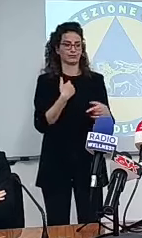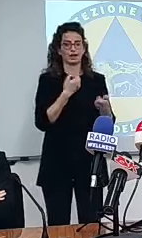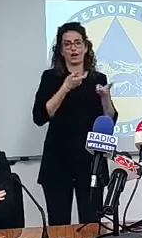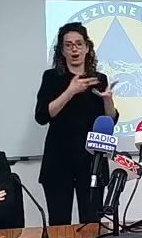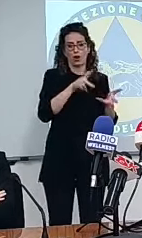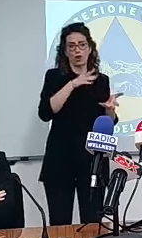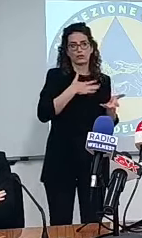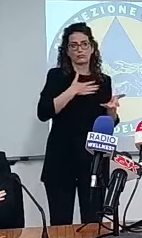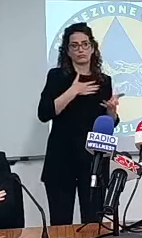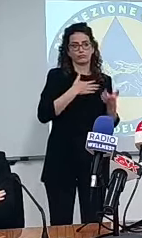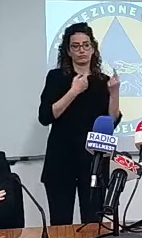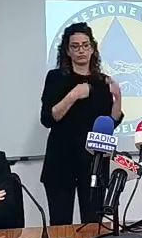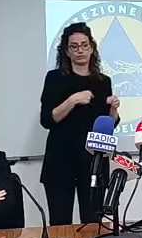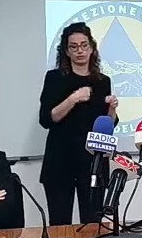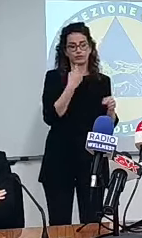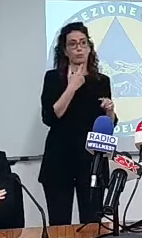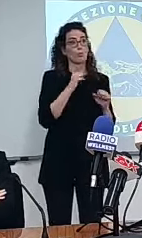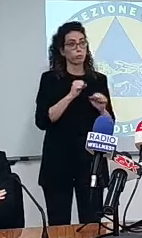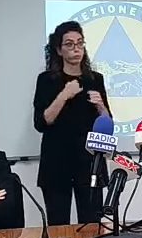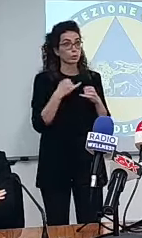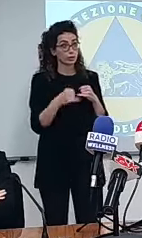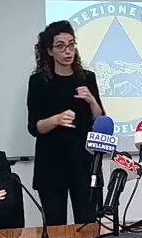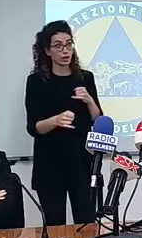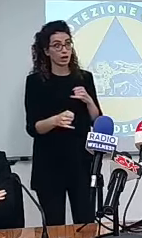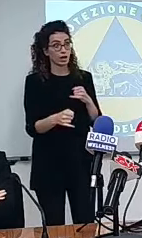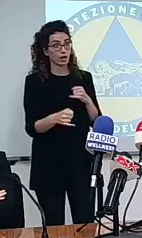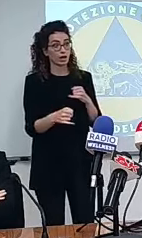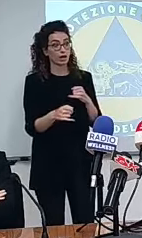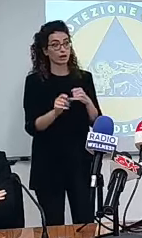questo. Sì, sì, ve lo diamo.